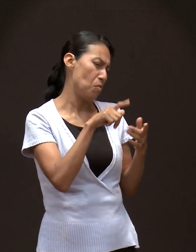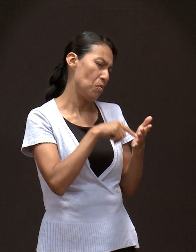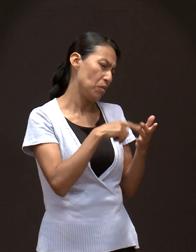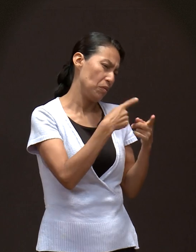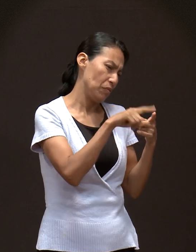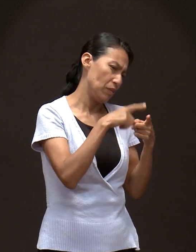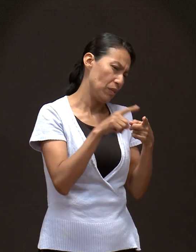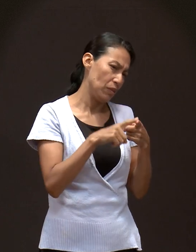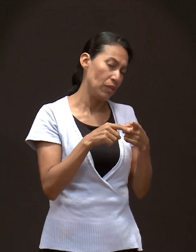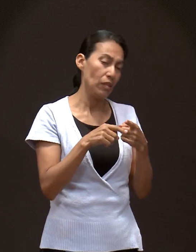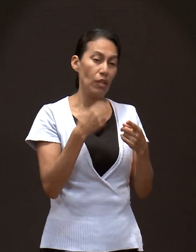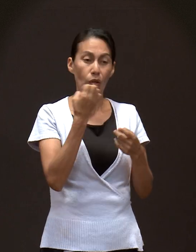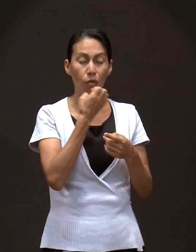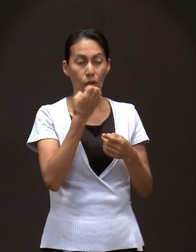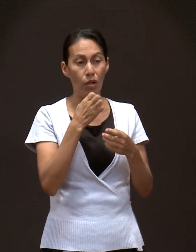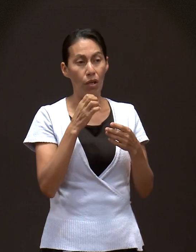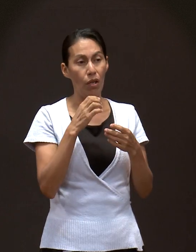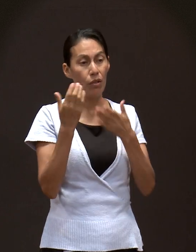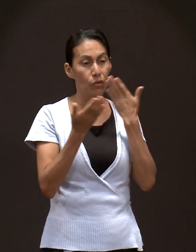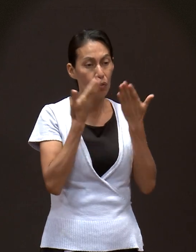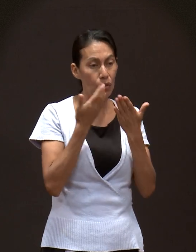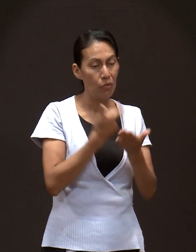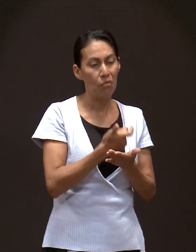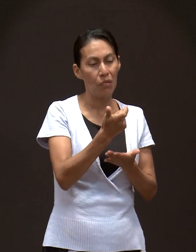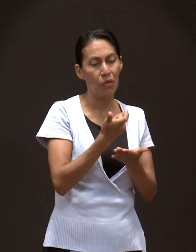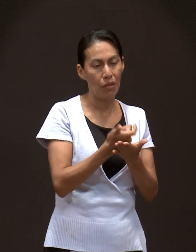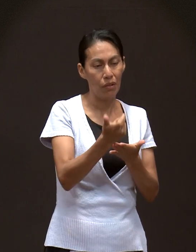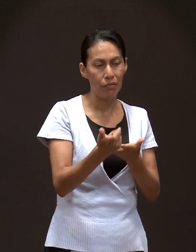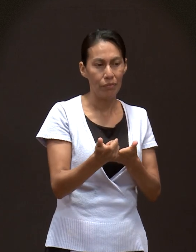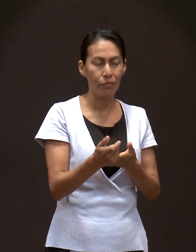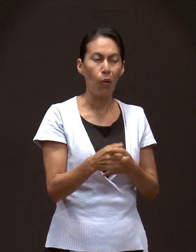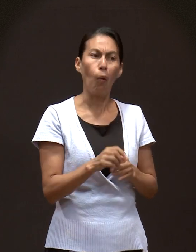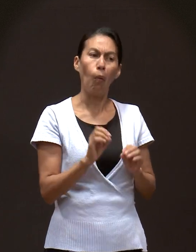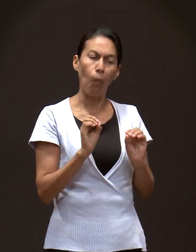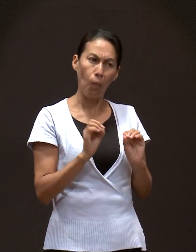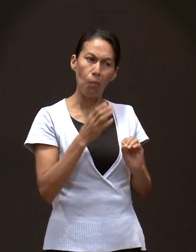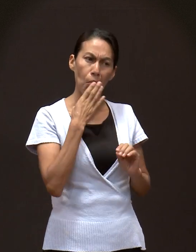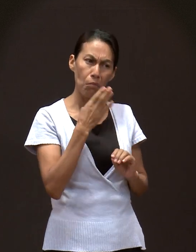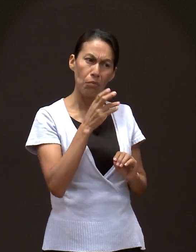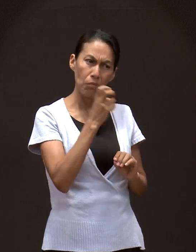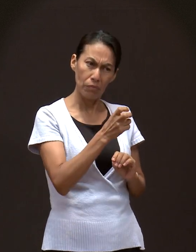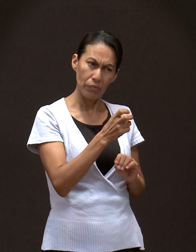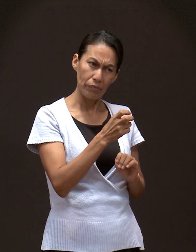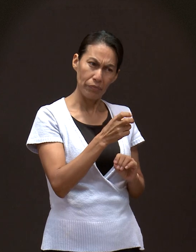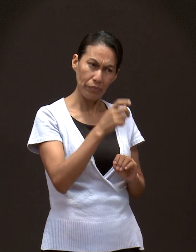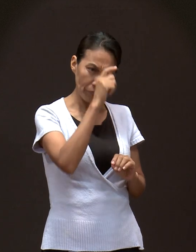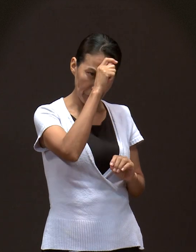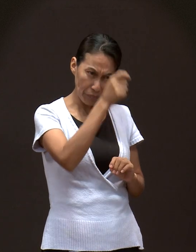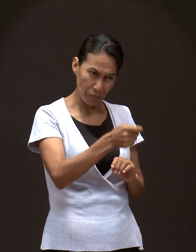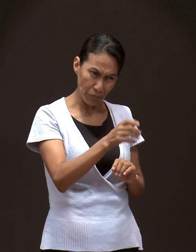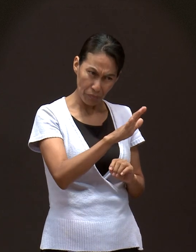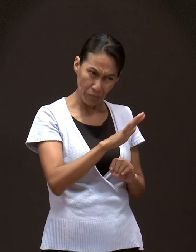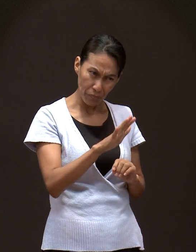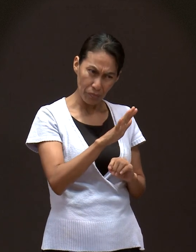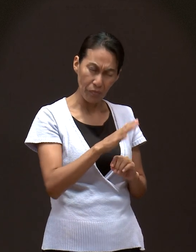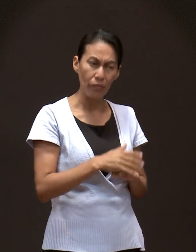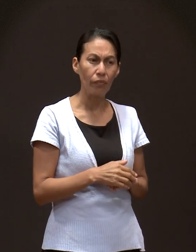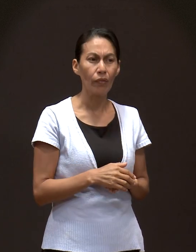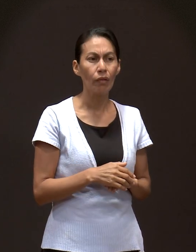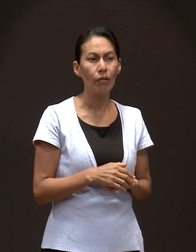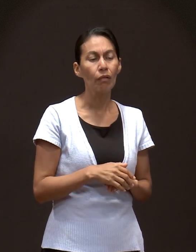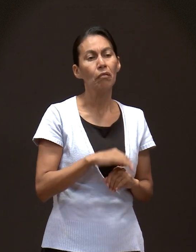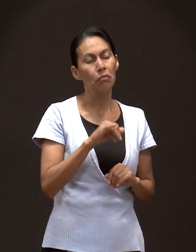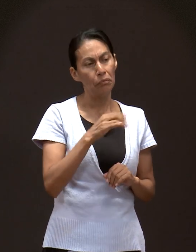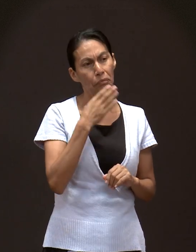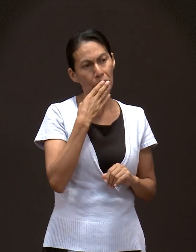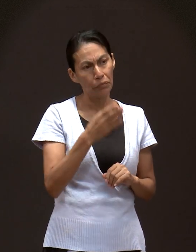país, podemos financiar nuestros estudios. Amén. Así es que tiene bendición por todos lados el colportaje, ¿verdad? Maravilloso. Así es. ¿Y